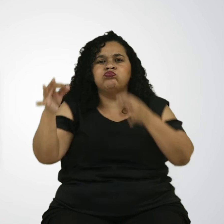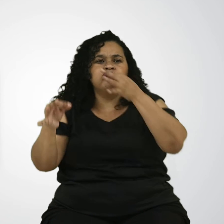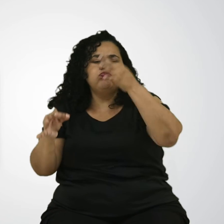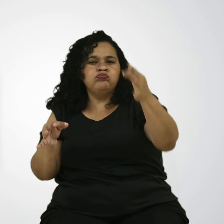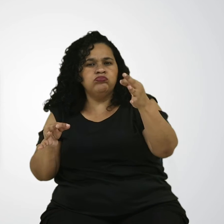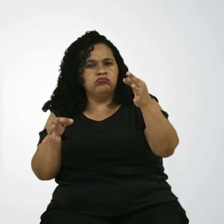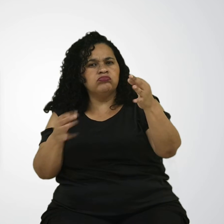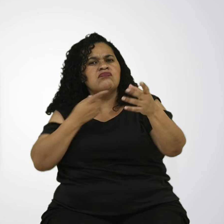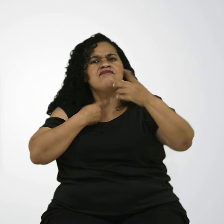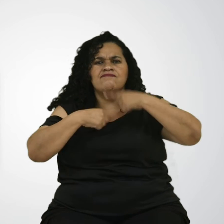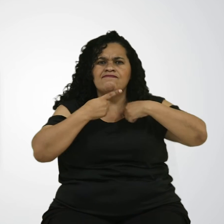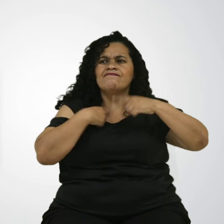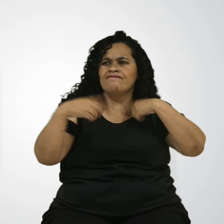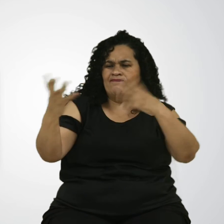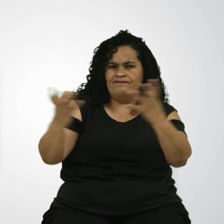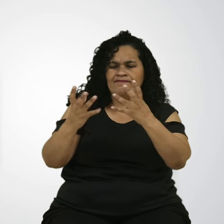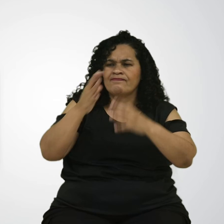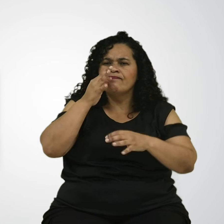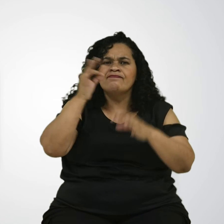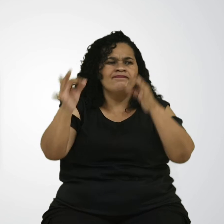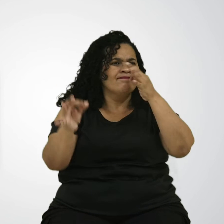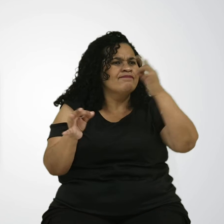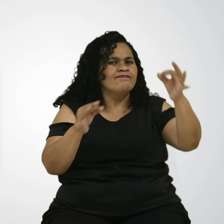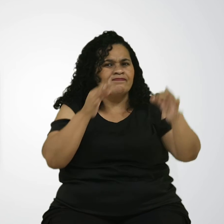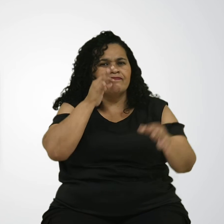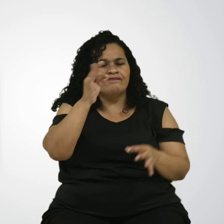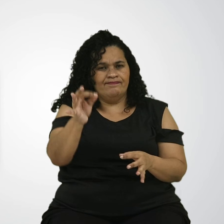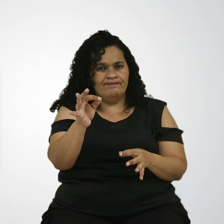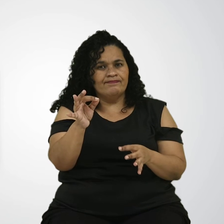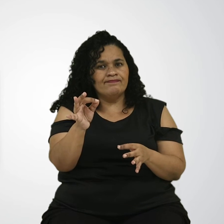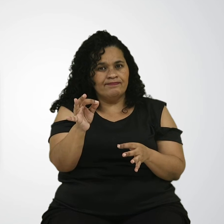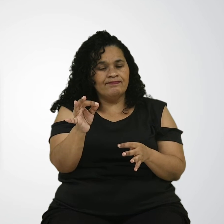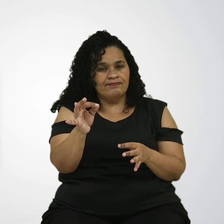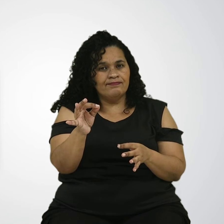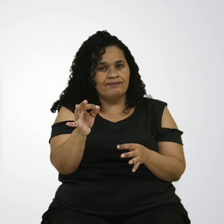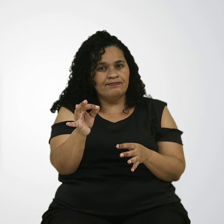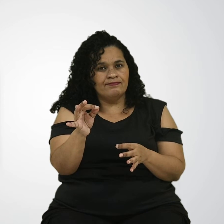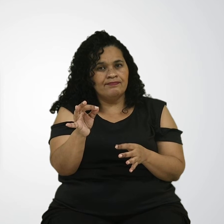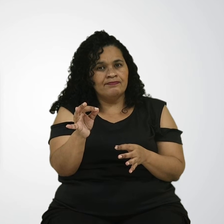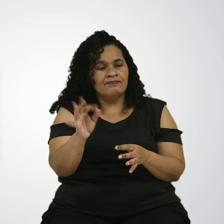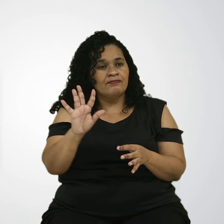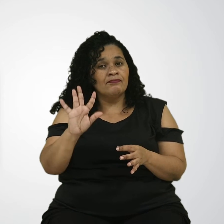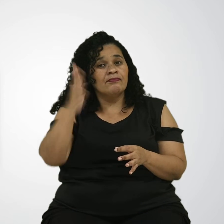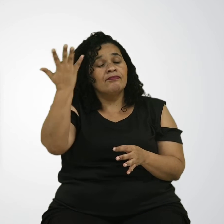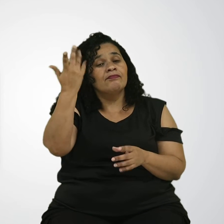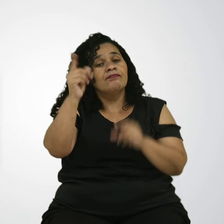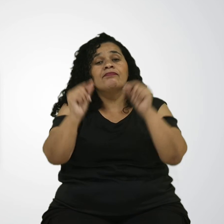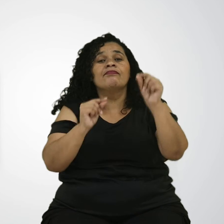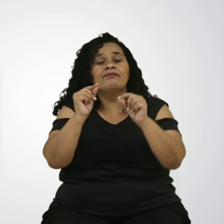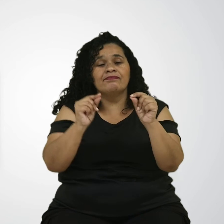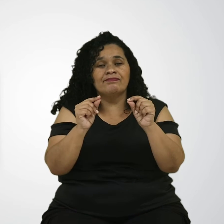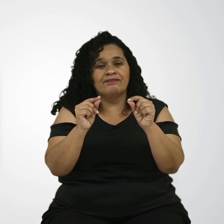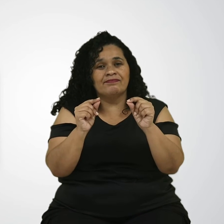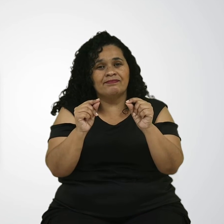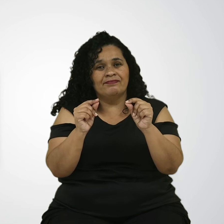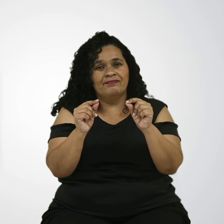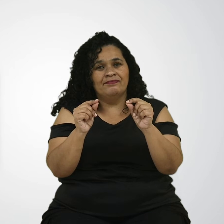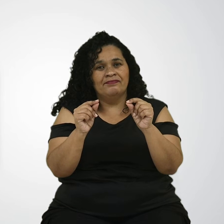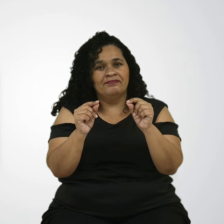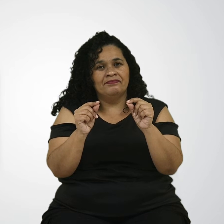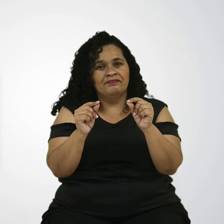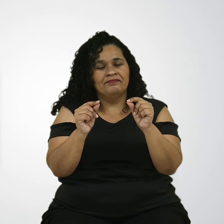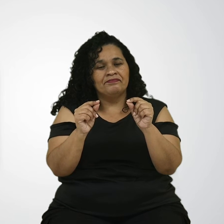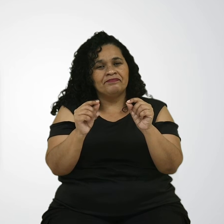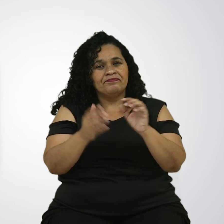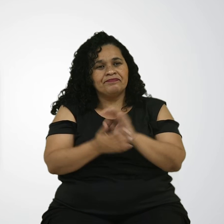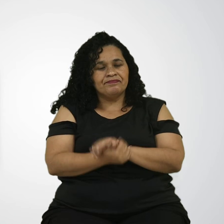Necessidade de opinião. E nessa necessidade que ela tem de dar opinião, acontece isso. Né?